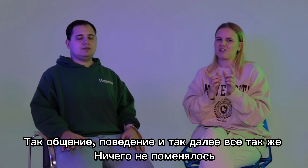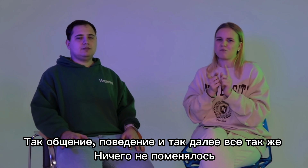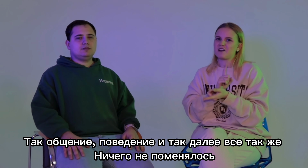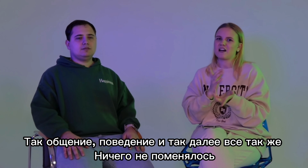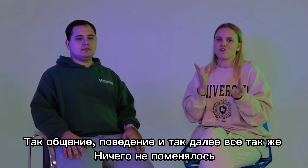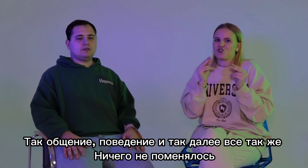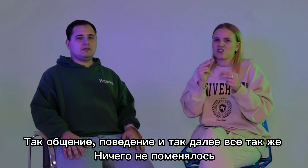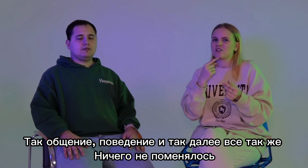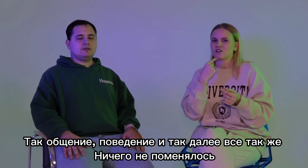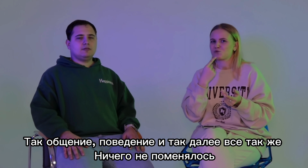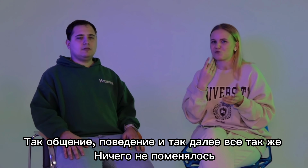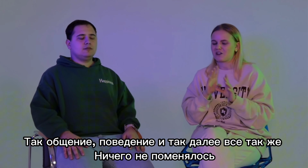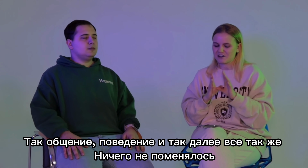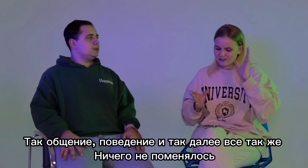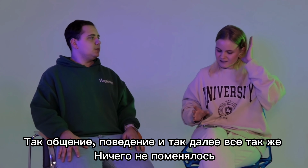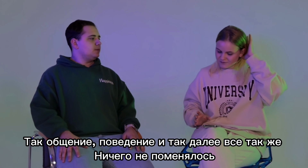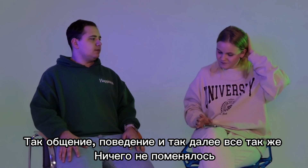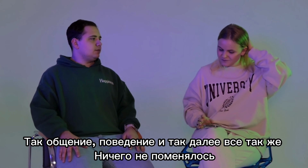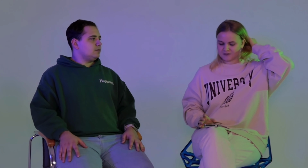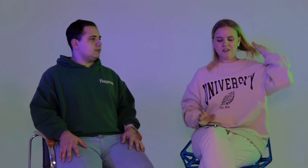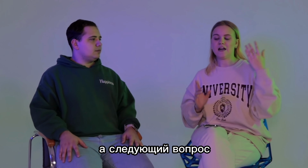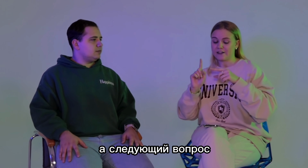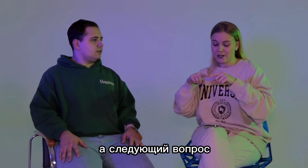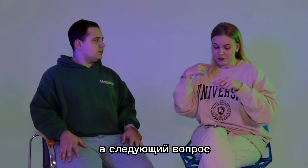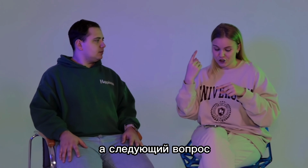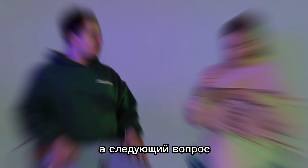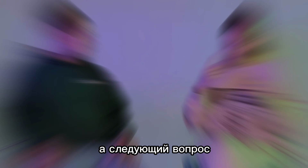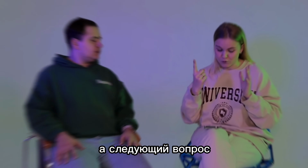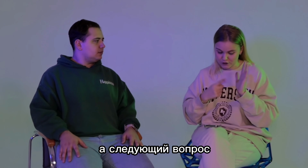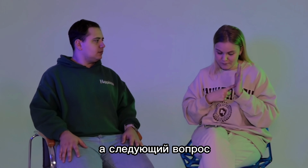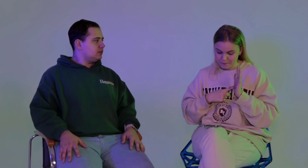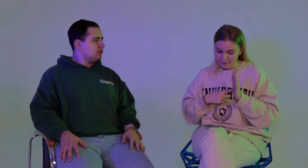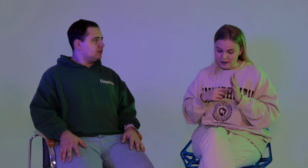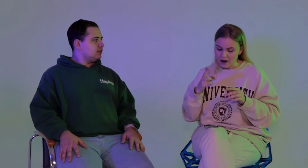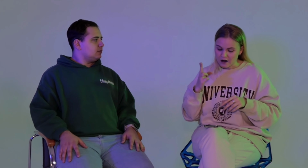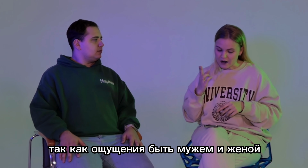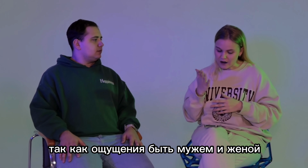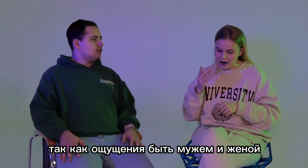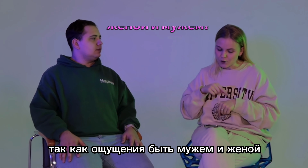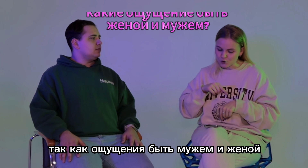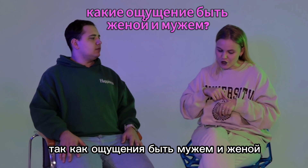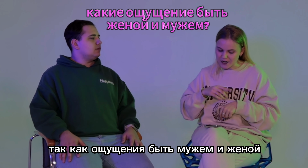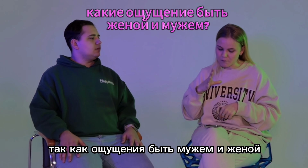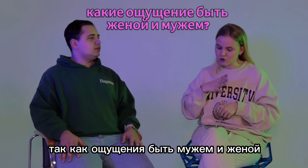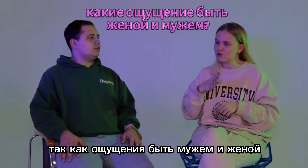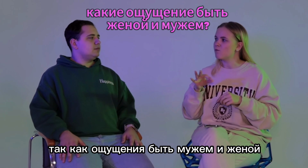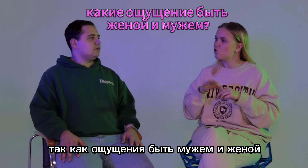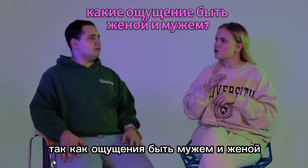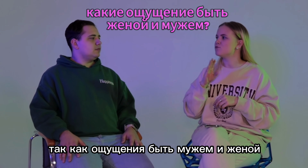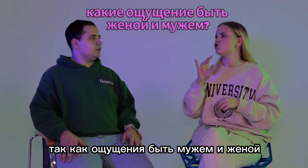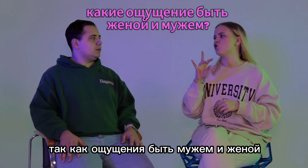не меняется, честно, только так. А, следующий вопрос. Как ощущение быть мужем и